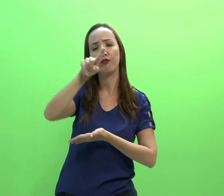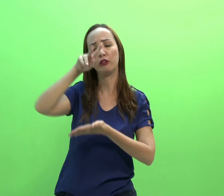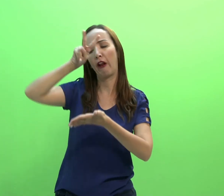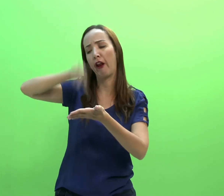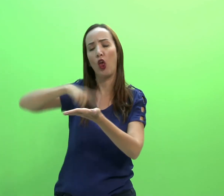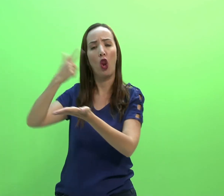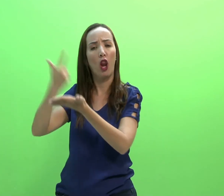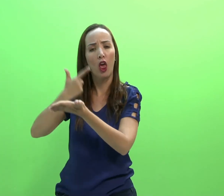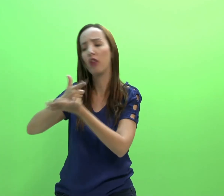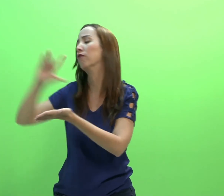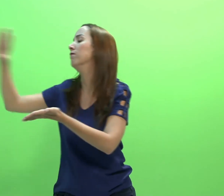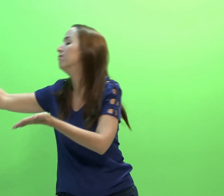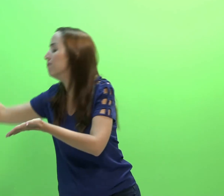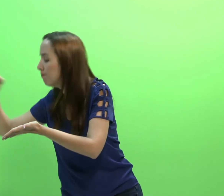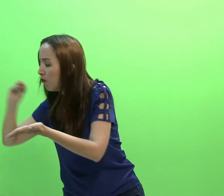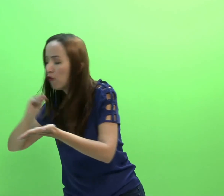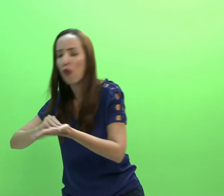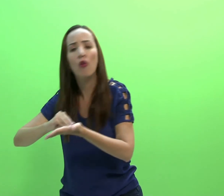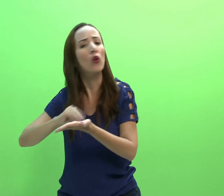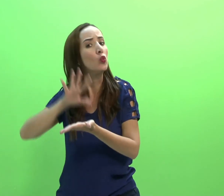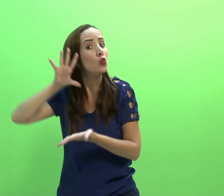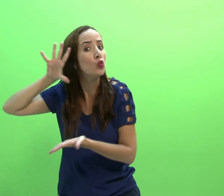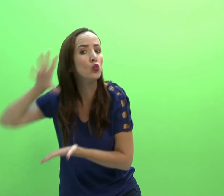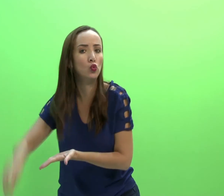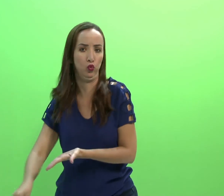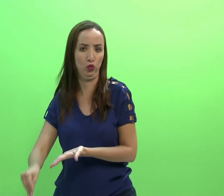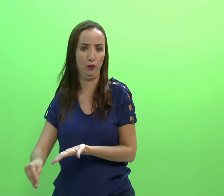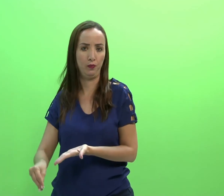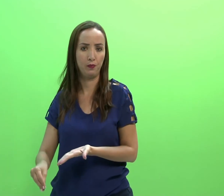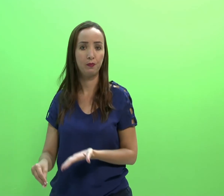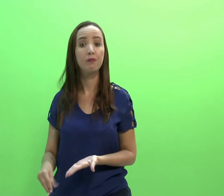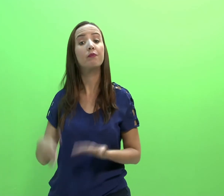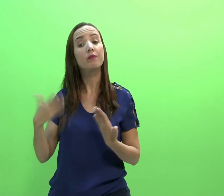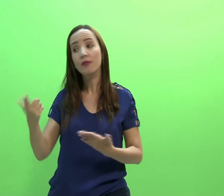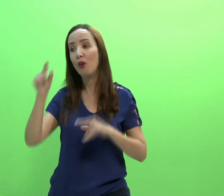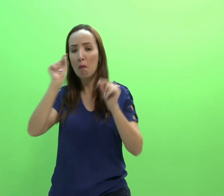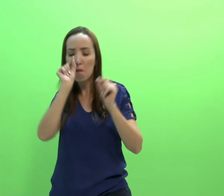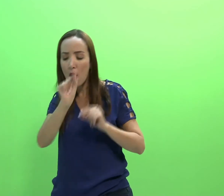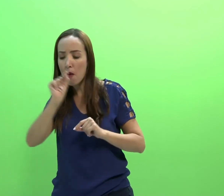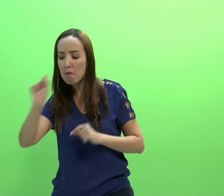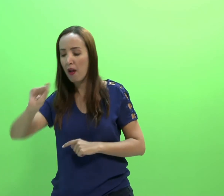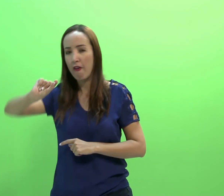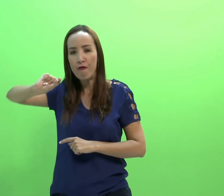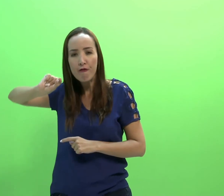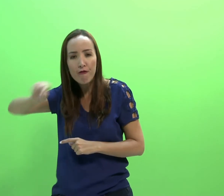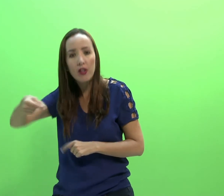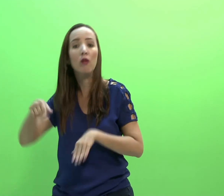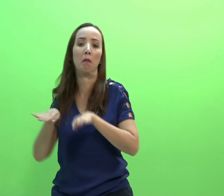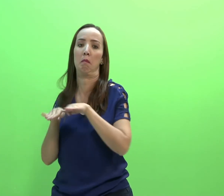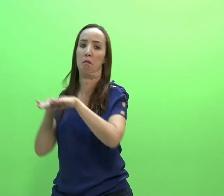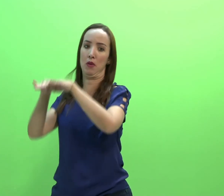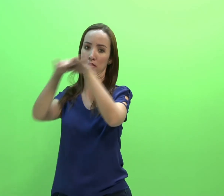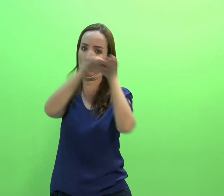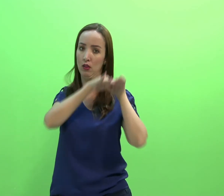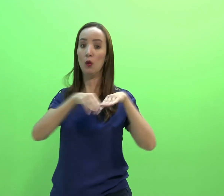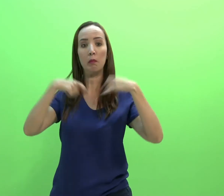faz, quer seja um livro ou outro, tem uma forma adequada de fazer a referência. E